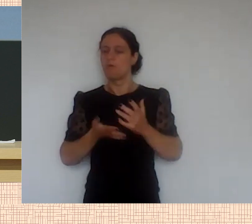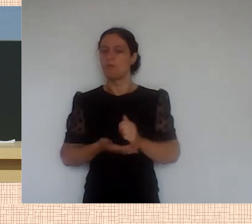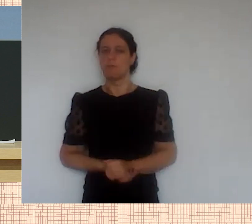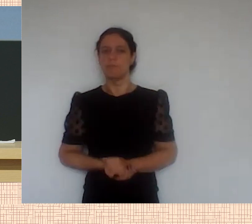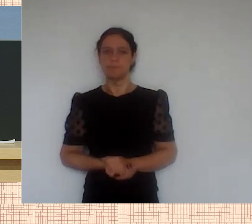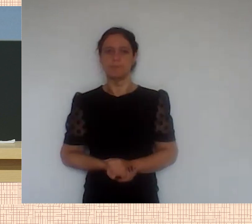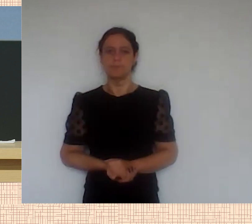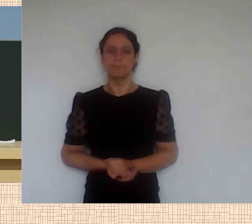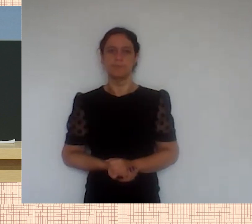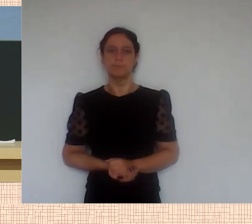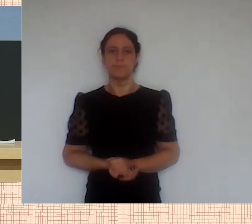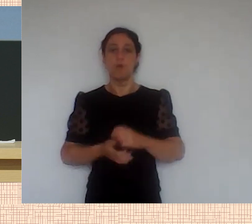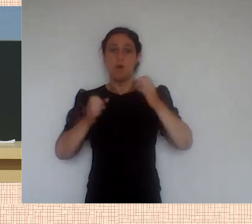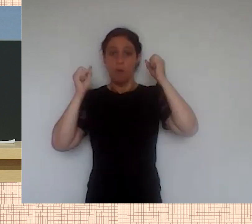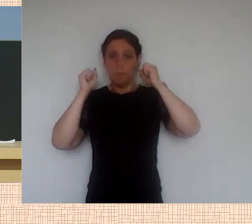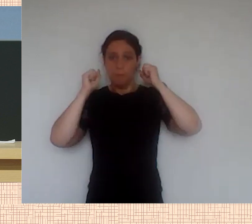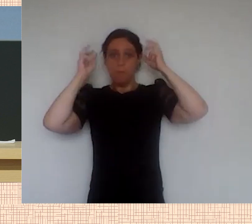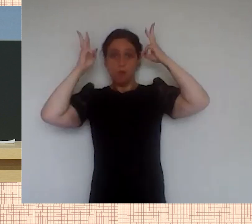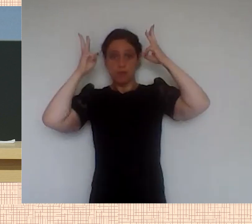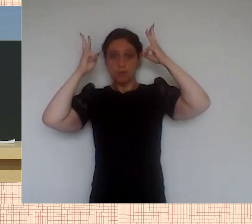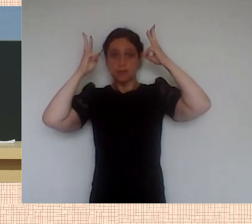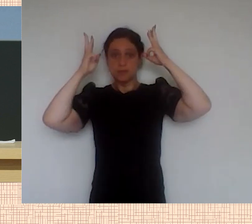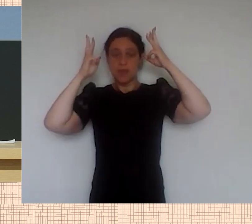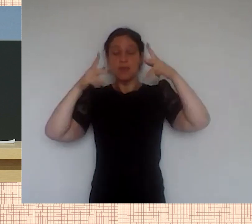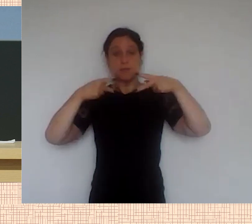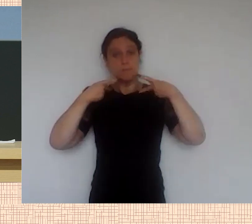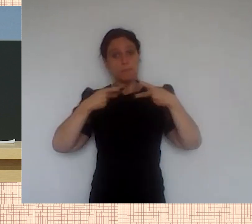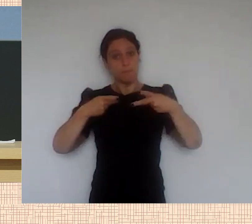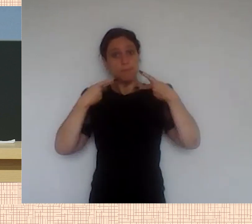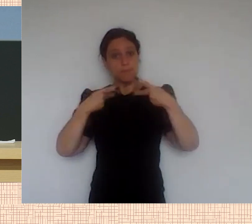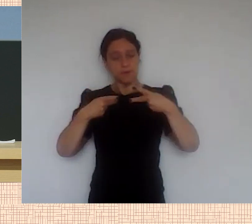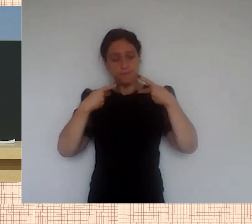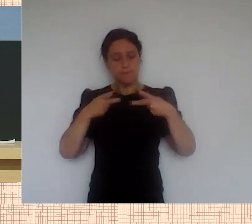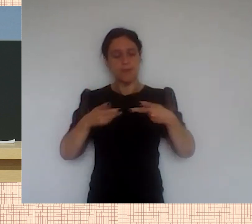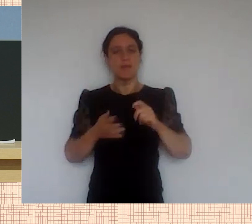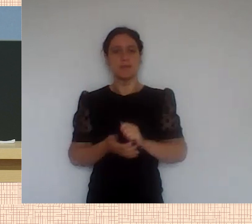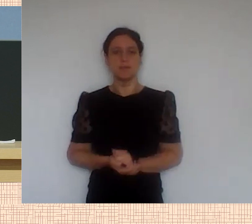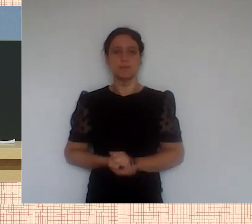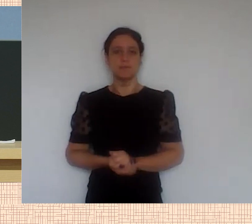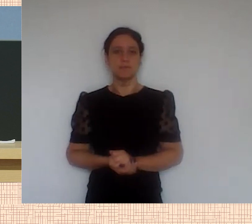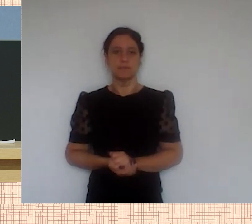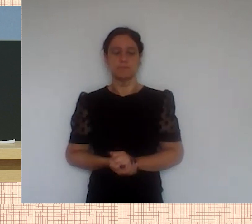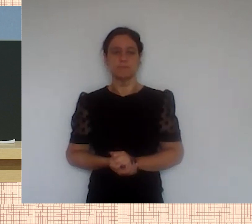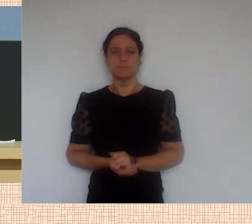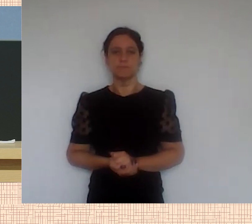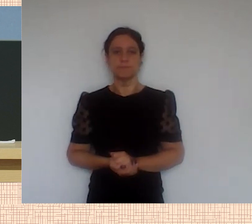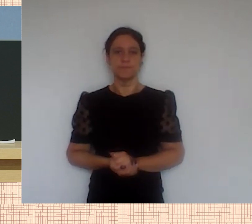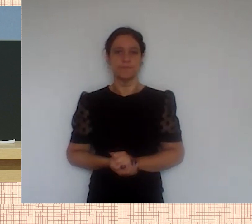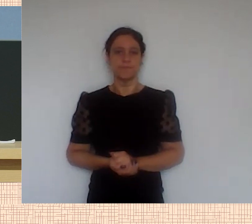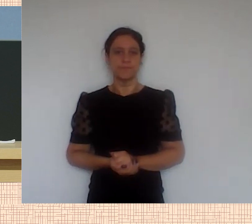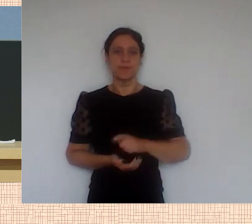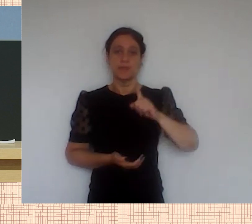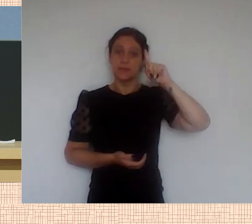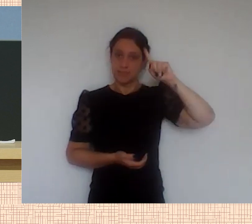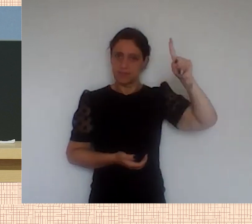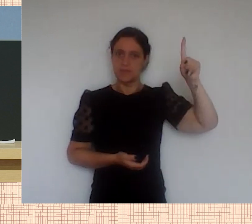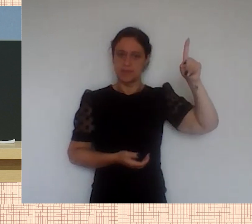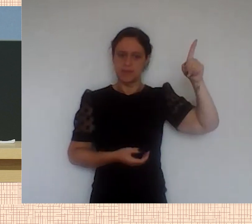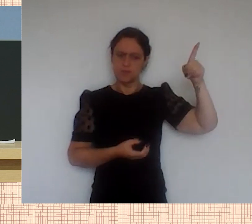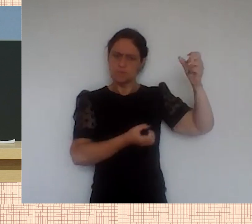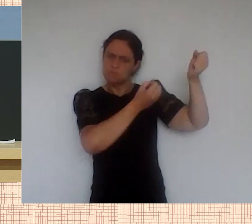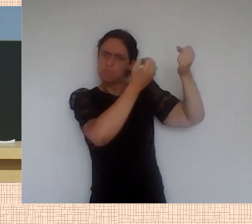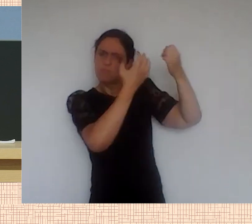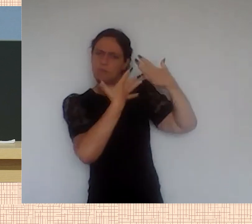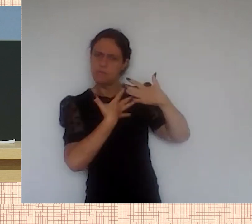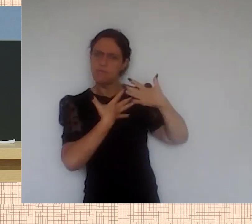Deus lhe dava a conhecer o seu coração, o que ele queria, face a face, comunhão face a face. Por